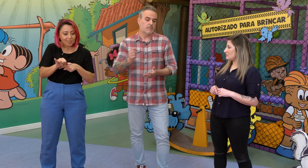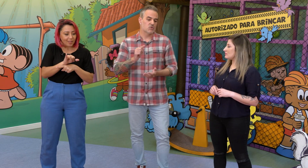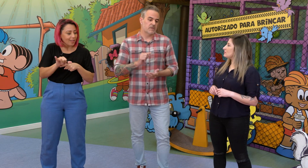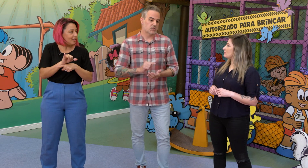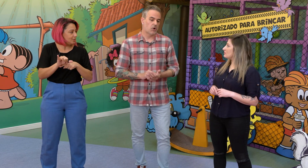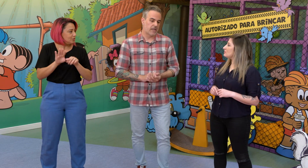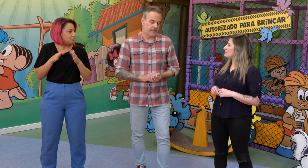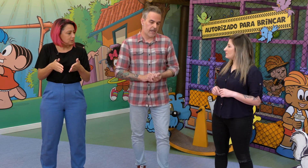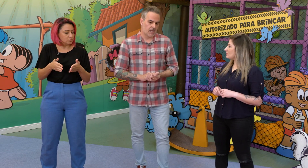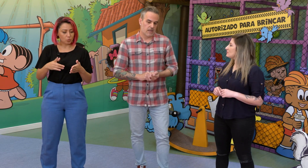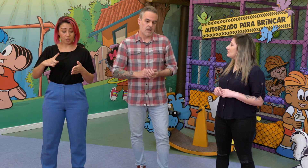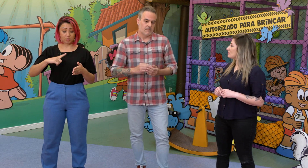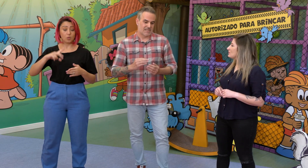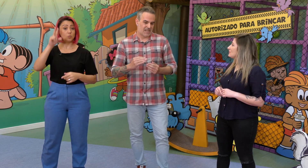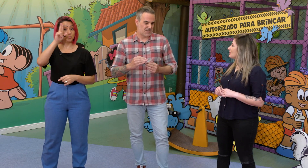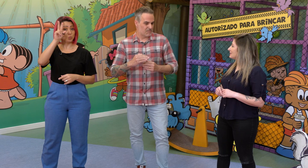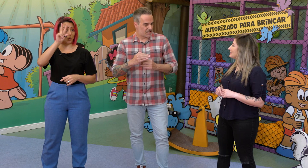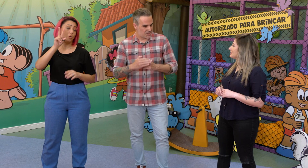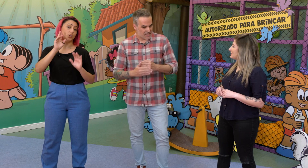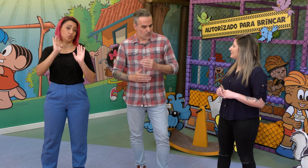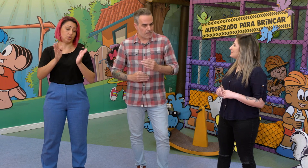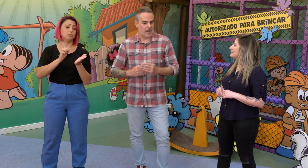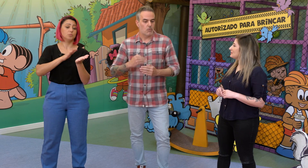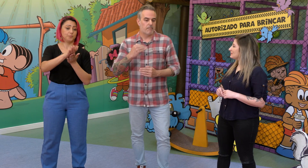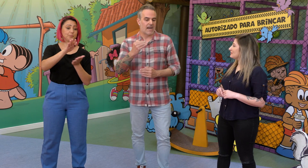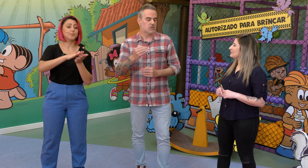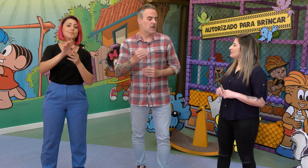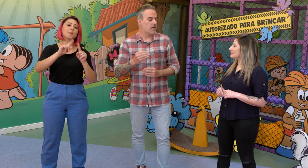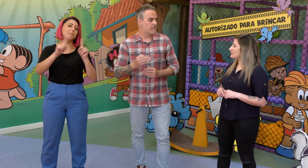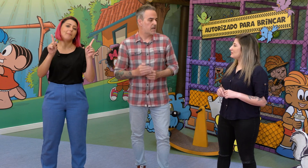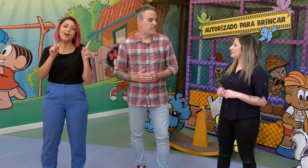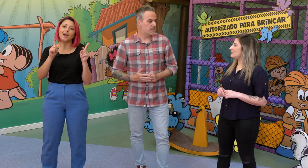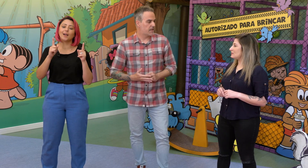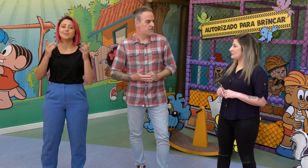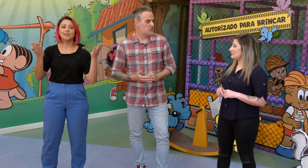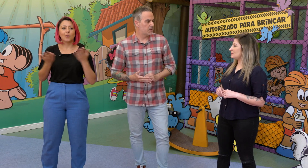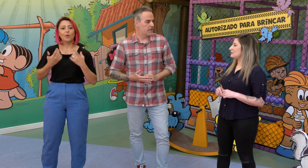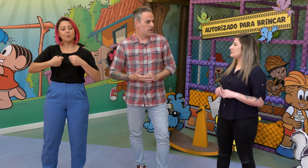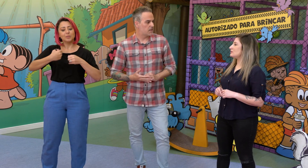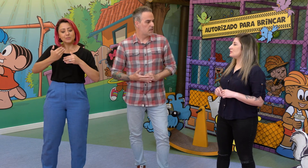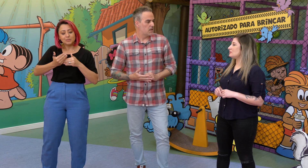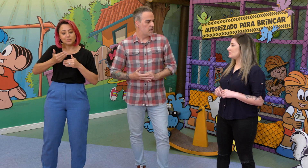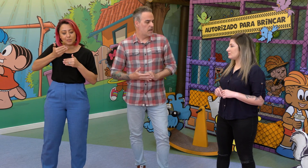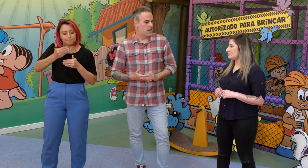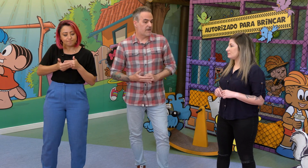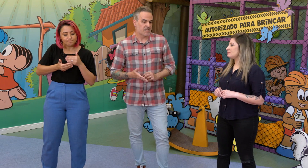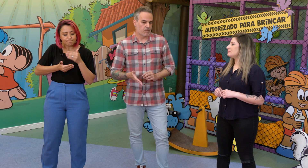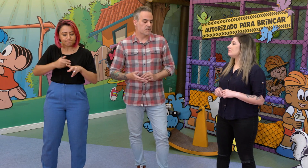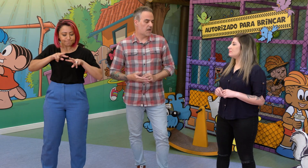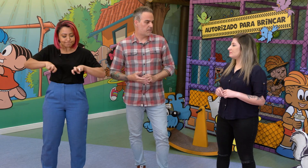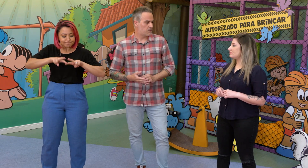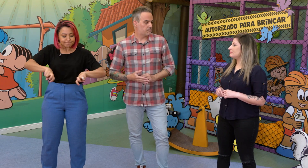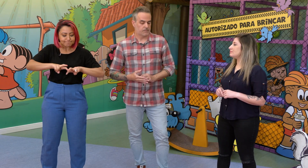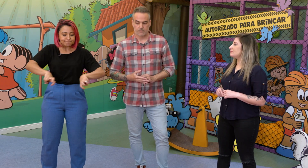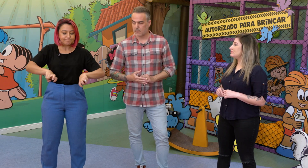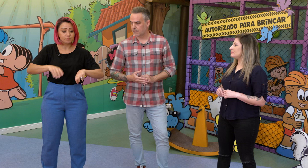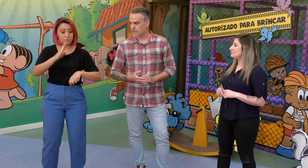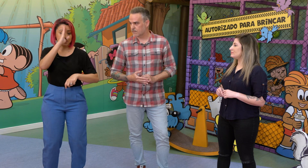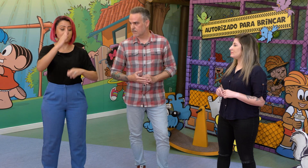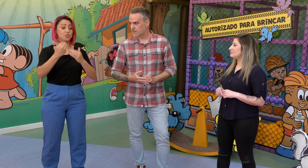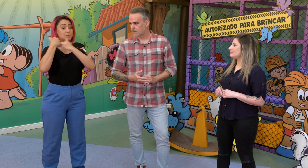histórias. Temos uma história dela, mas acreditamos que a gente tem que ir um passo além para representar isso de maneira mais responsável.